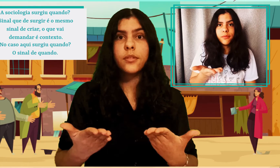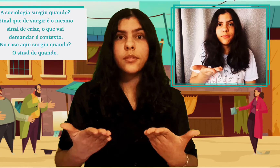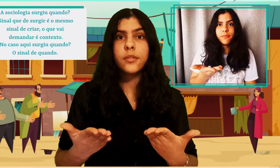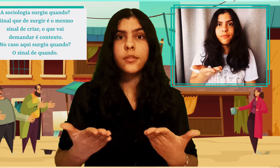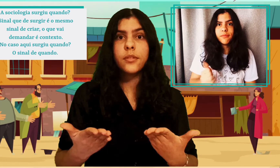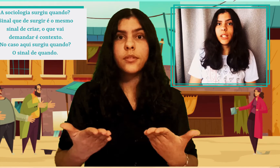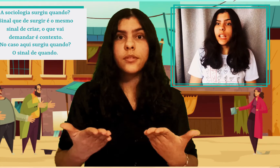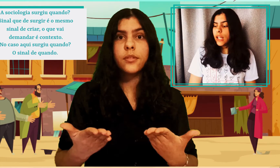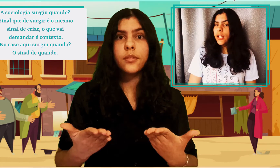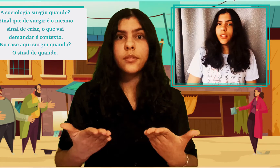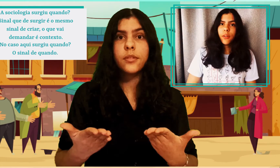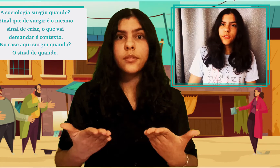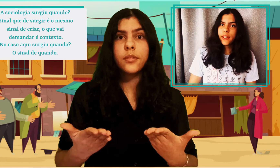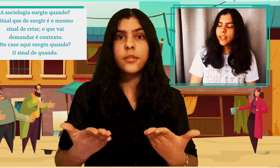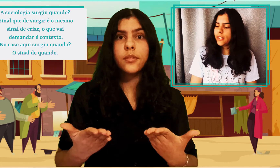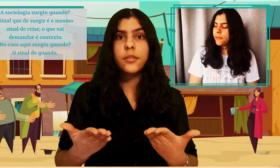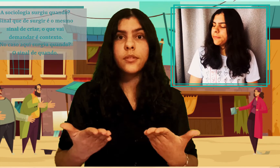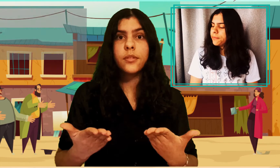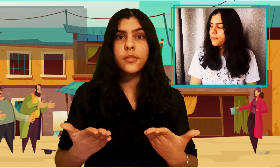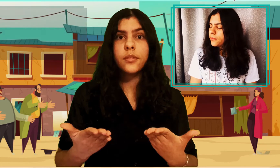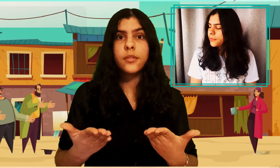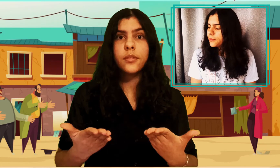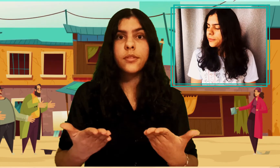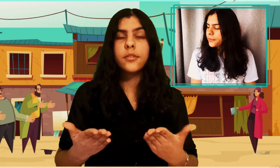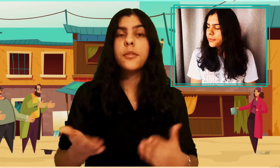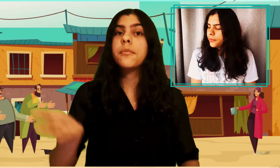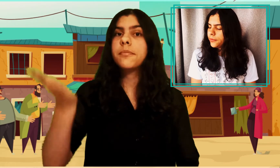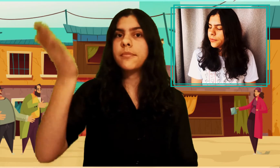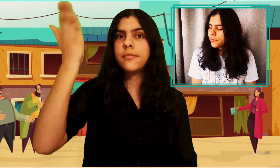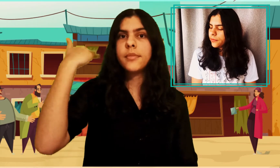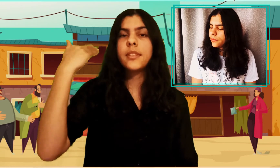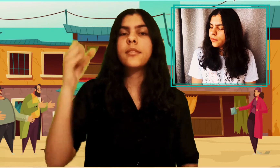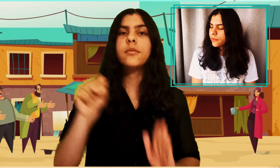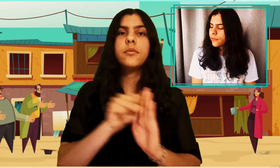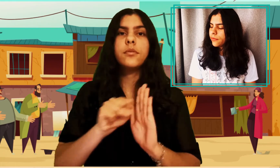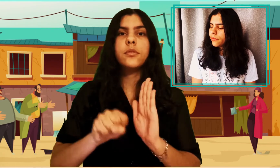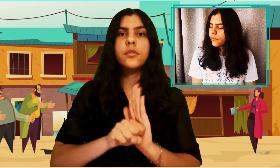quando. Então, vamos ver aqui.